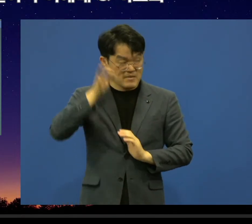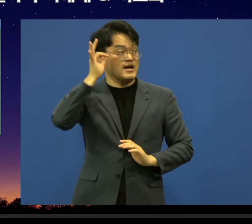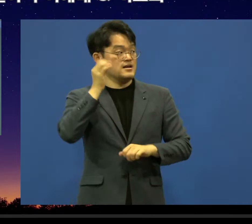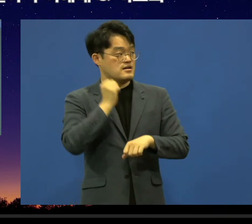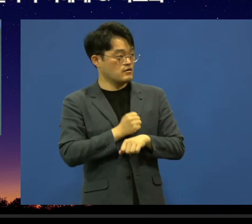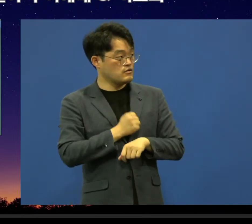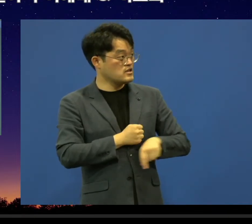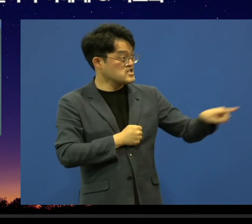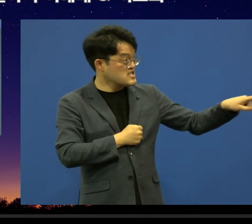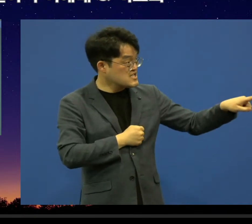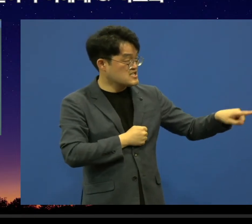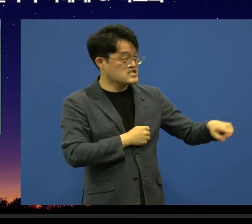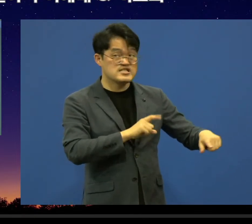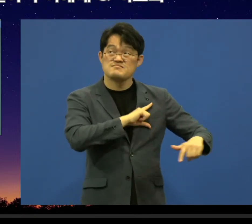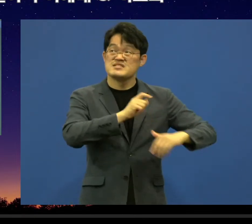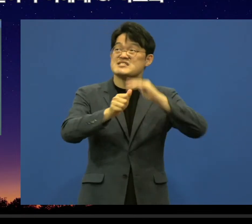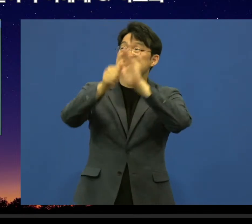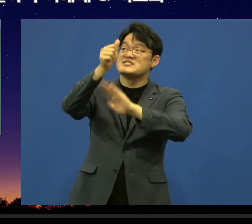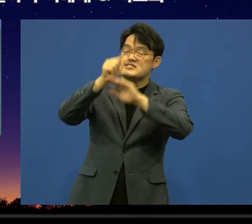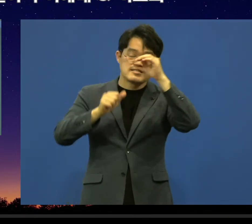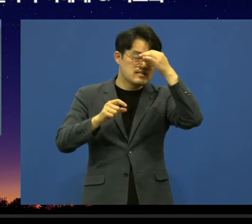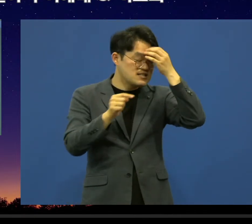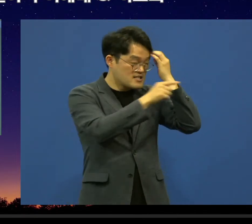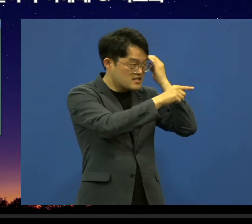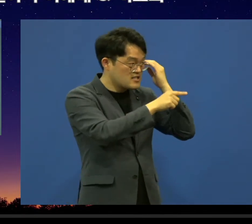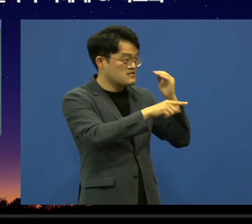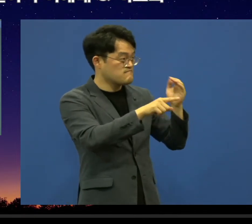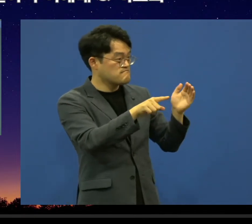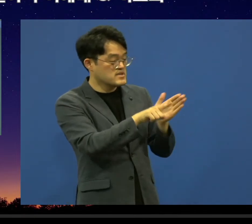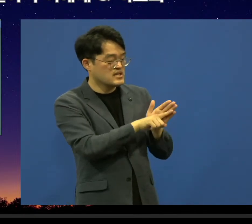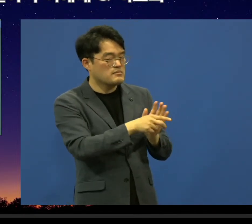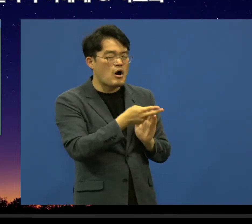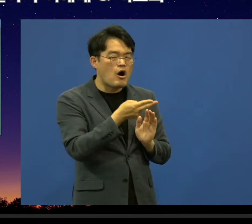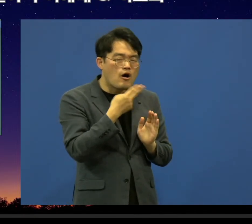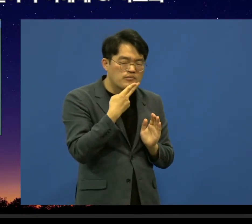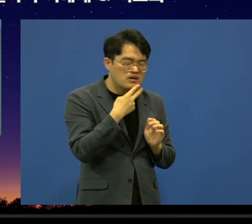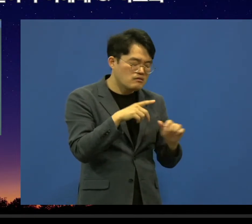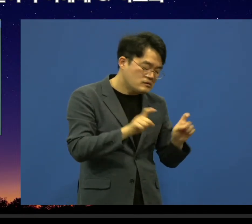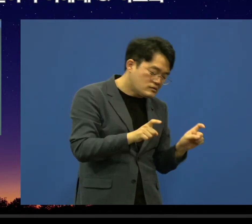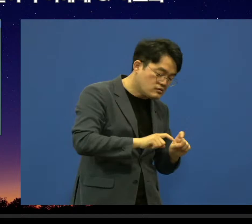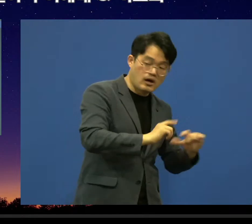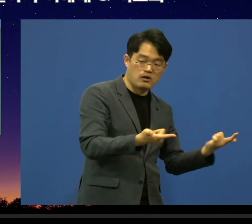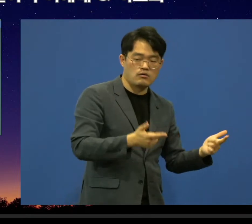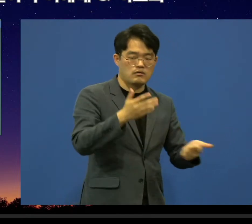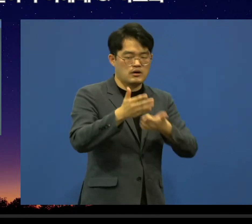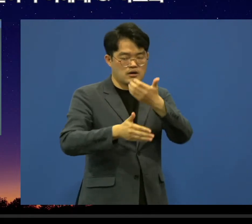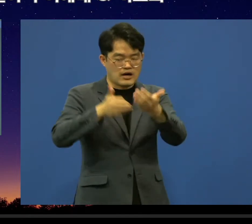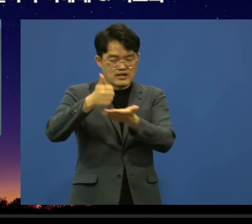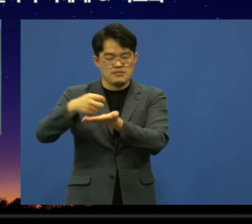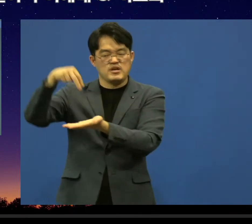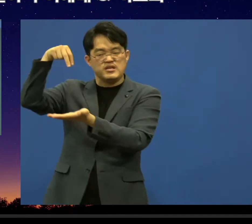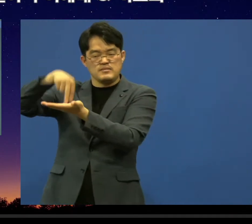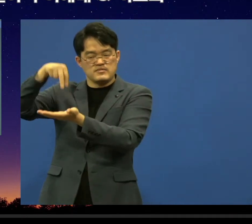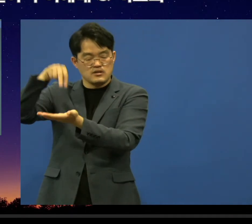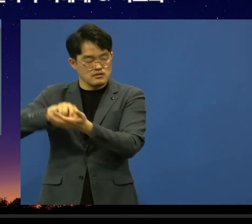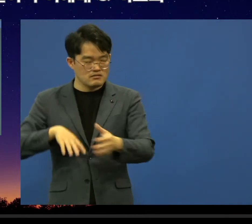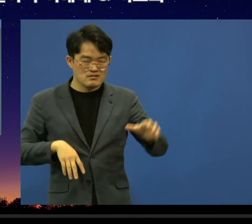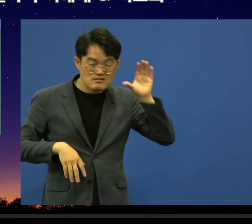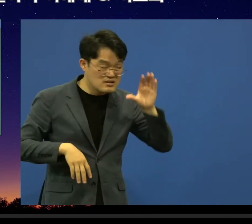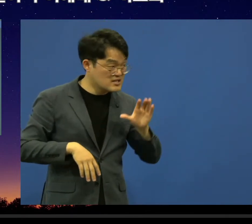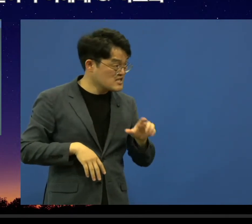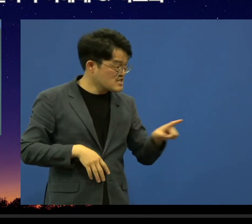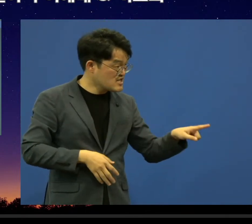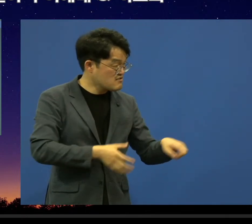하나님을 모욕하는 소리를 믿음 없는 자의 귀로 들은 것이 아니라 하나님의 귀로 듣고 있습니다.